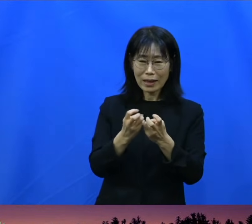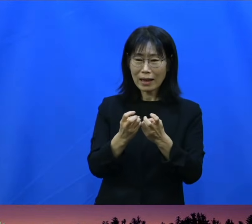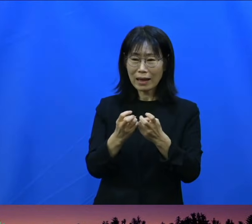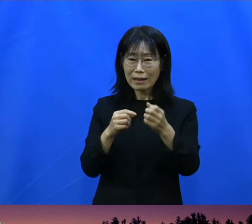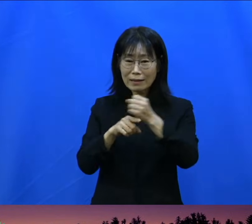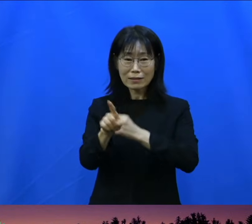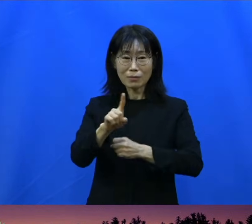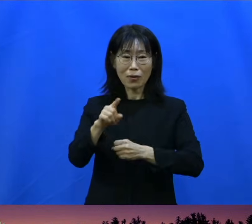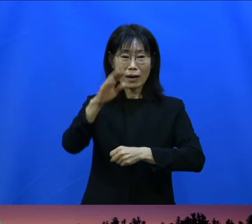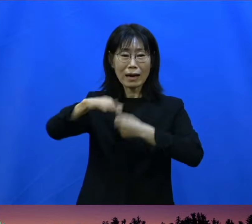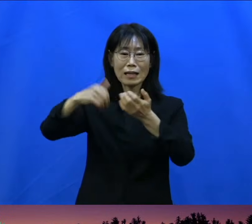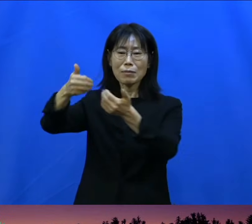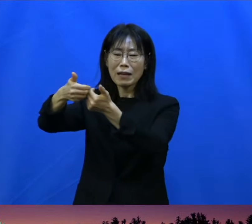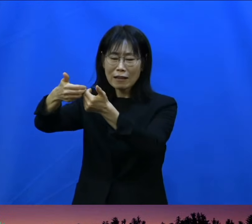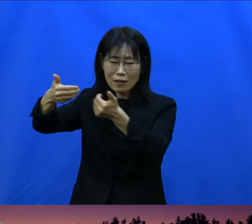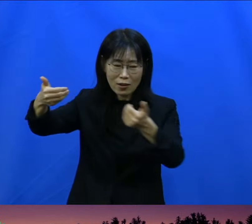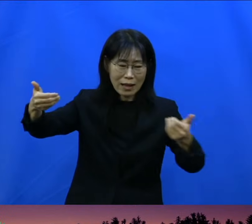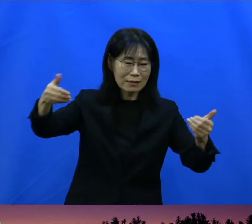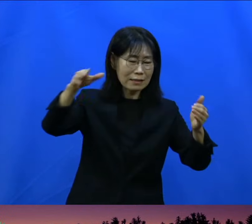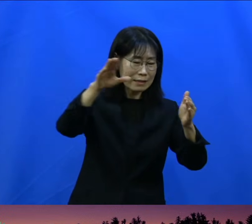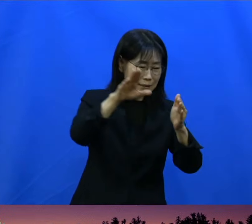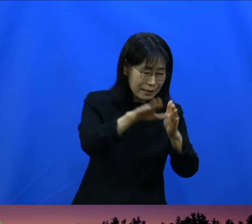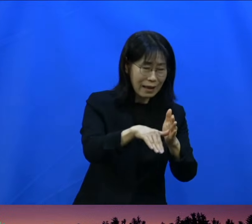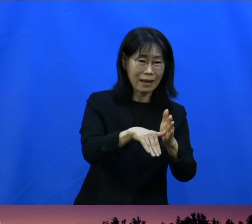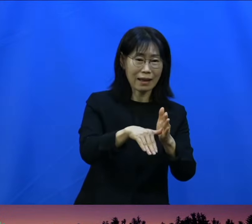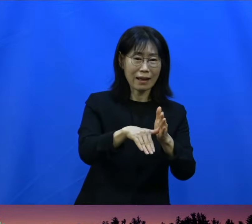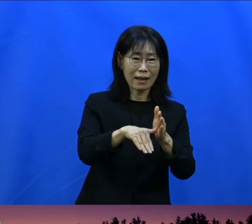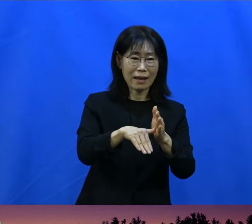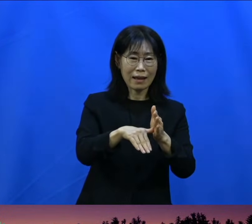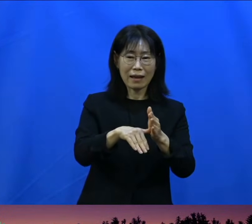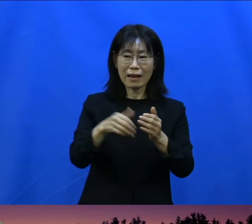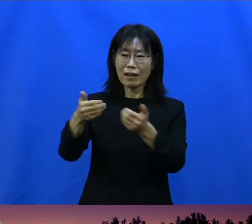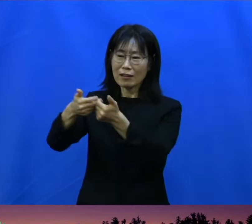겁니다. 기대할 게 아무도 없어요.